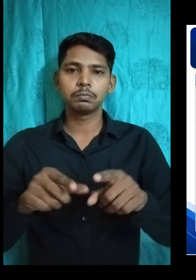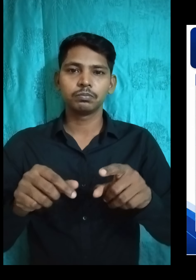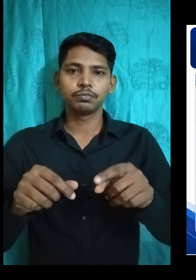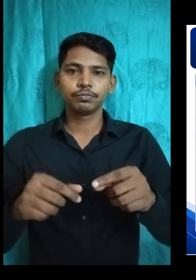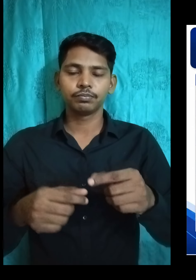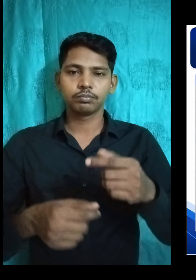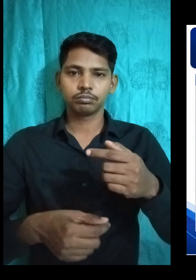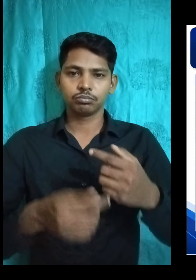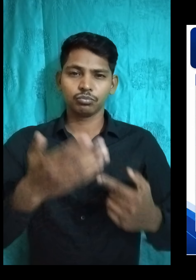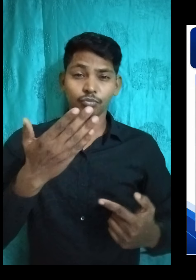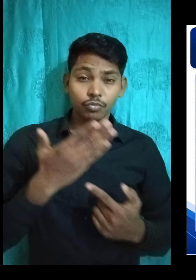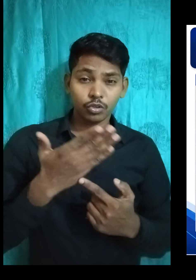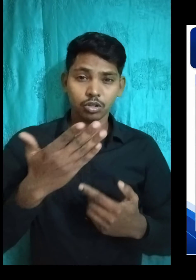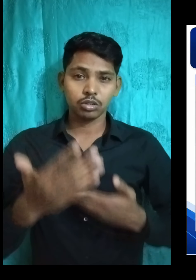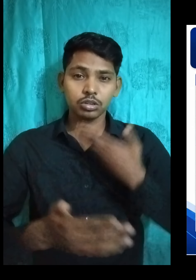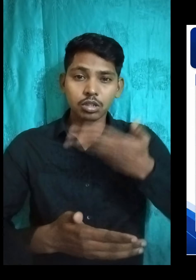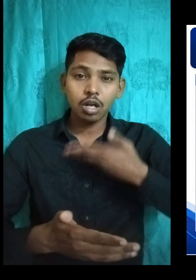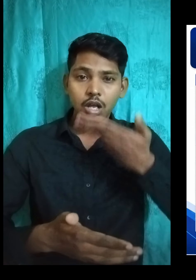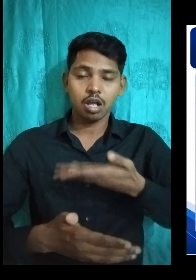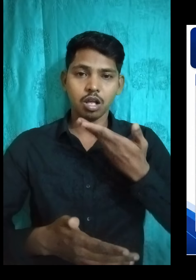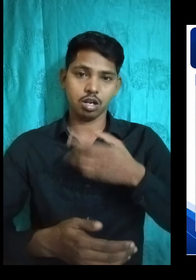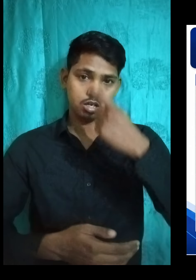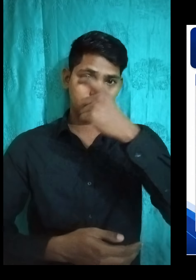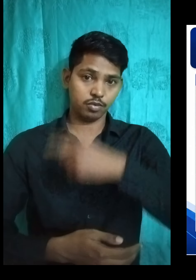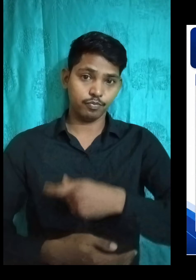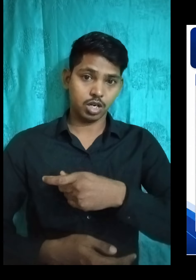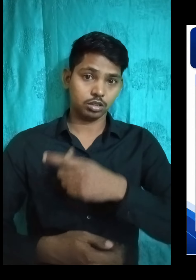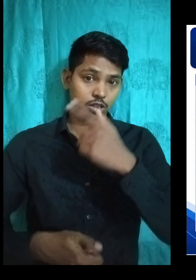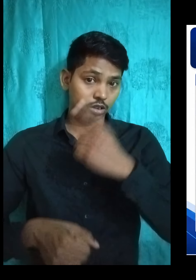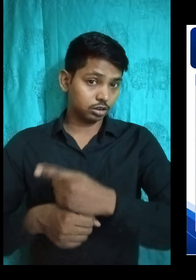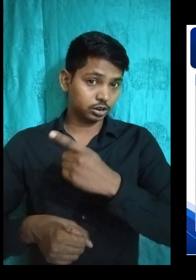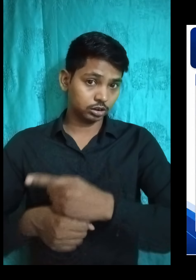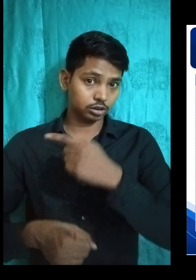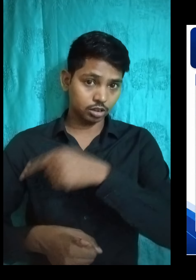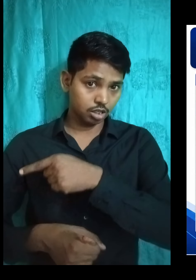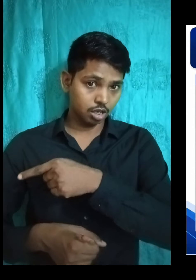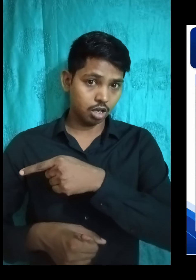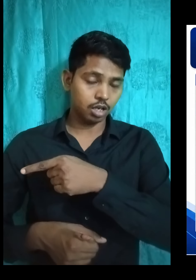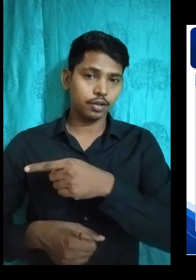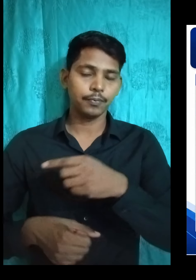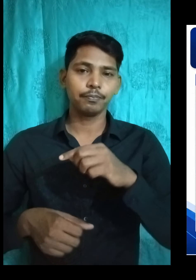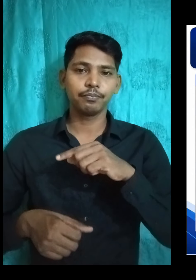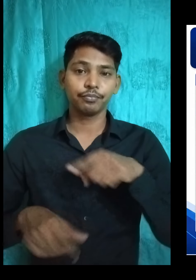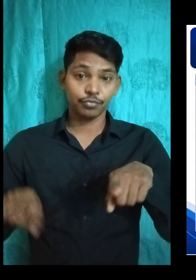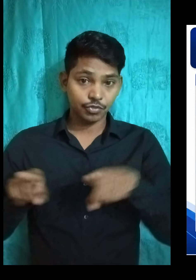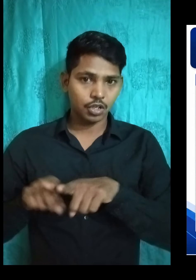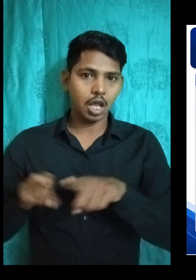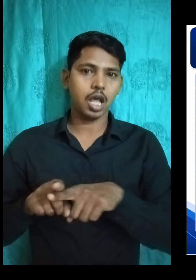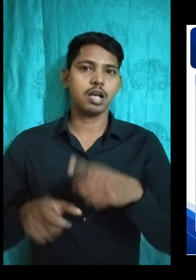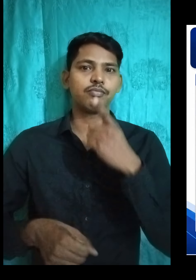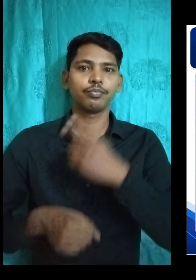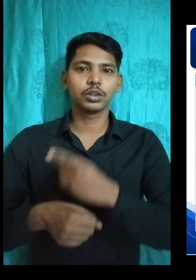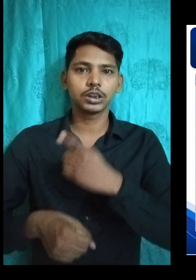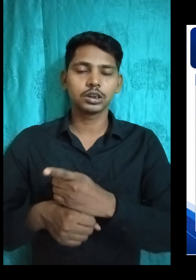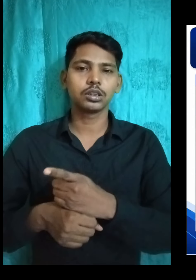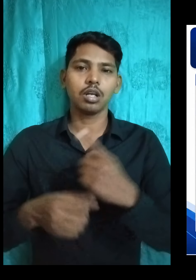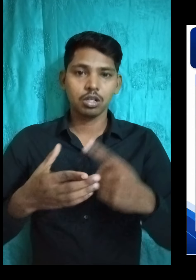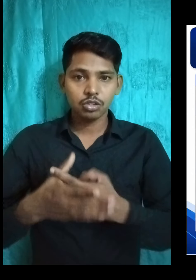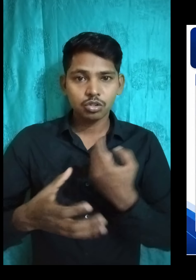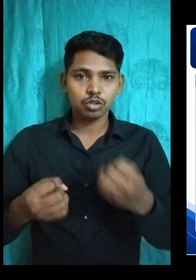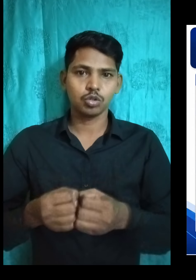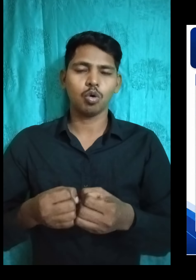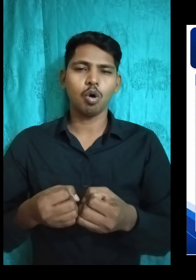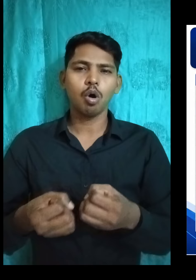से दिव्यांग विद्यार्थियों के टीचिंग लर्निंग के लिए ट्रेंड होते हैं। वैसे शिक्षकों की नियुक्ति की